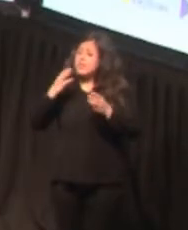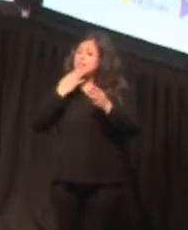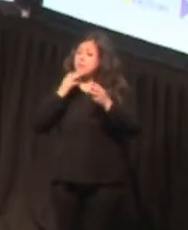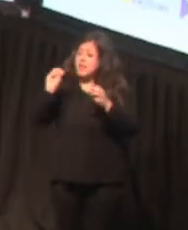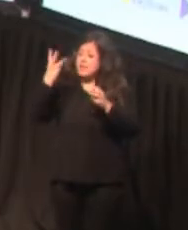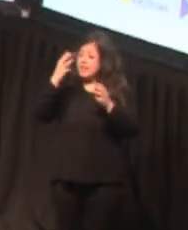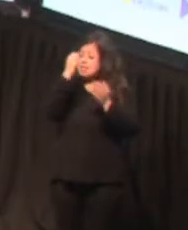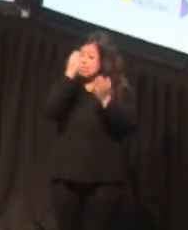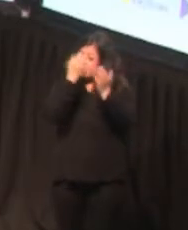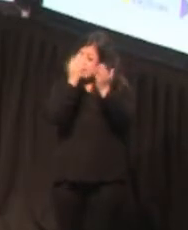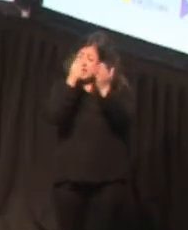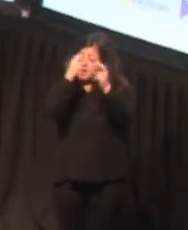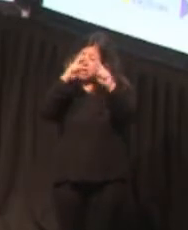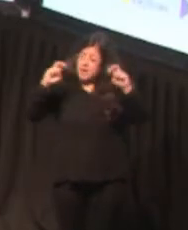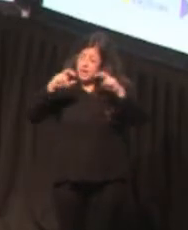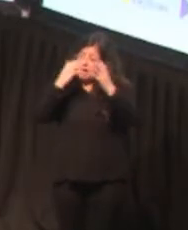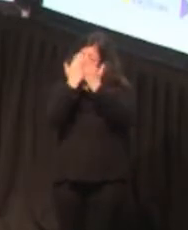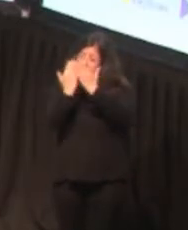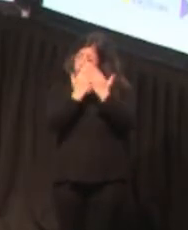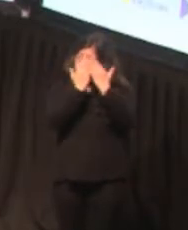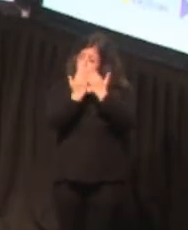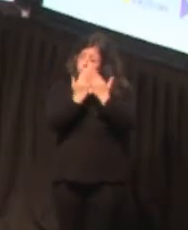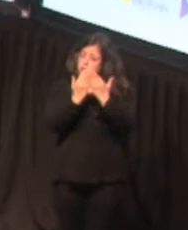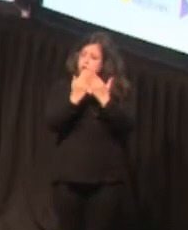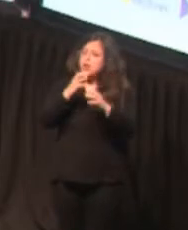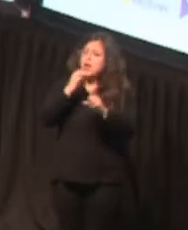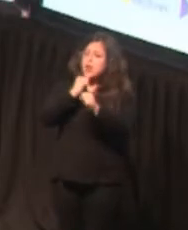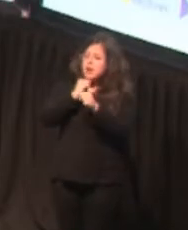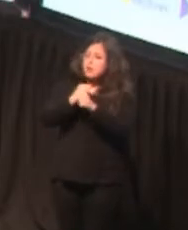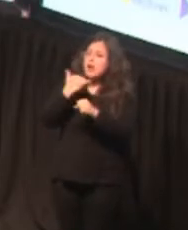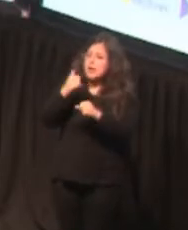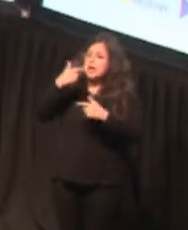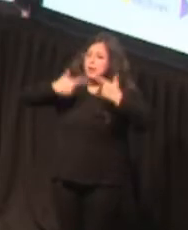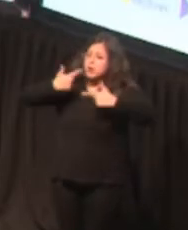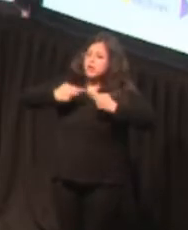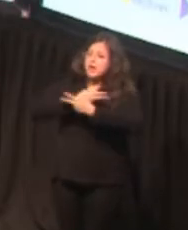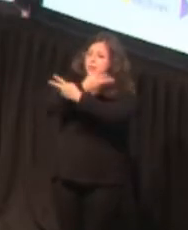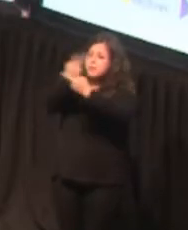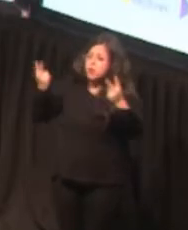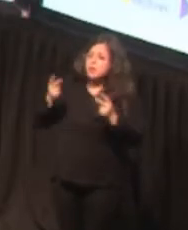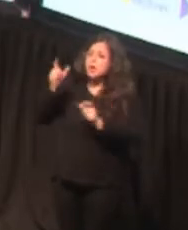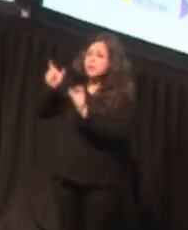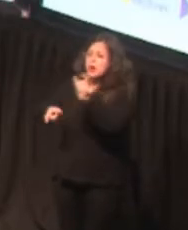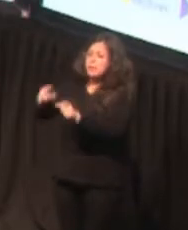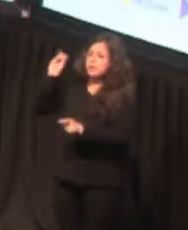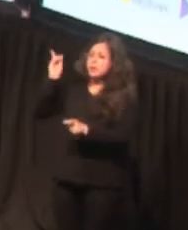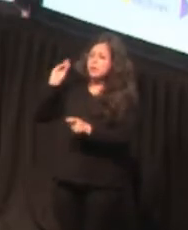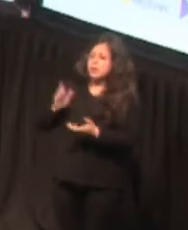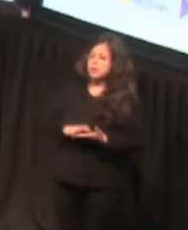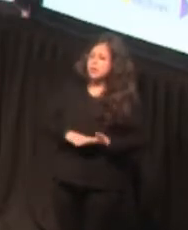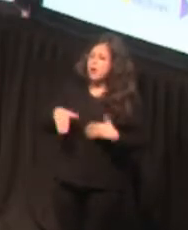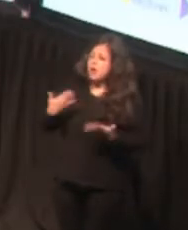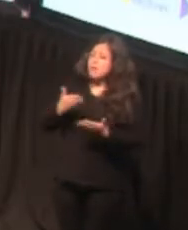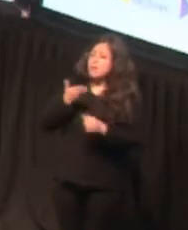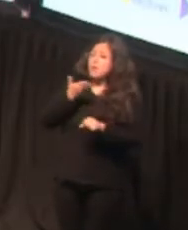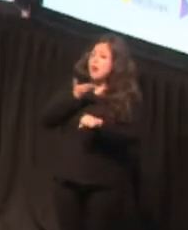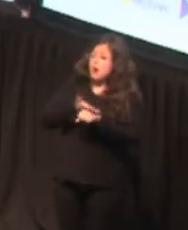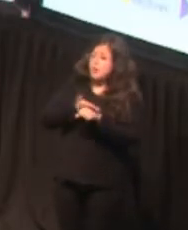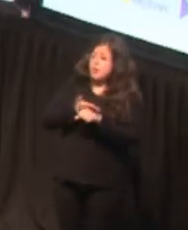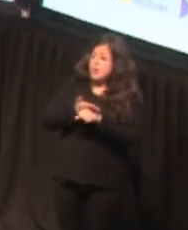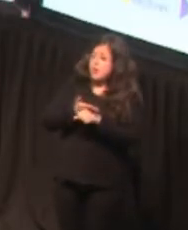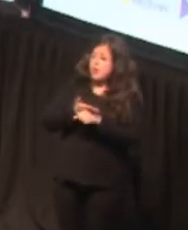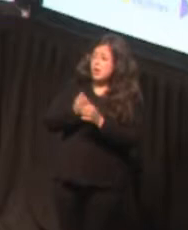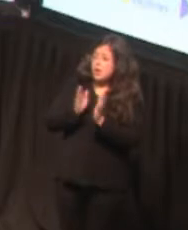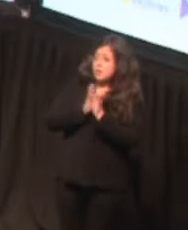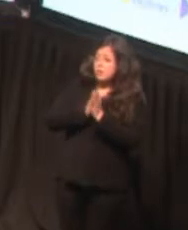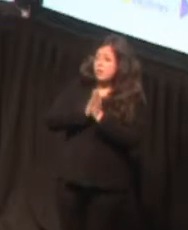estudios sobre productividad laboral y políticas públicas que estimulen la empleabilidad de personas con discapacidad. Vamos a pedir que instalen